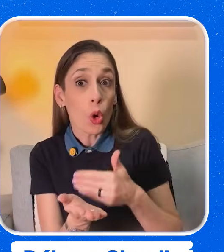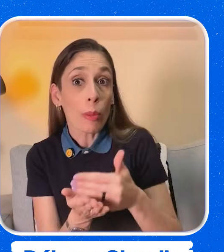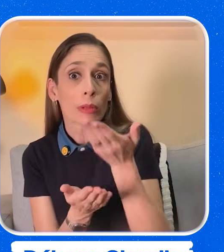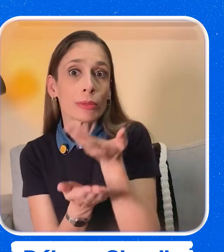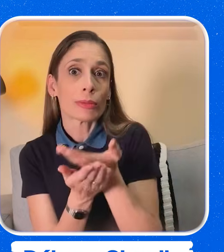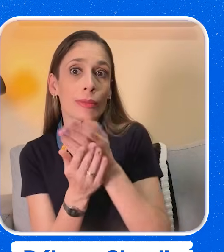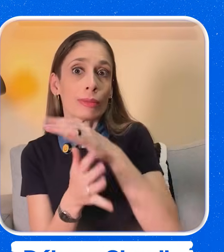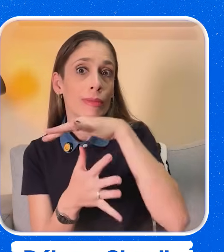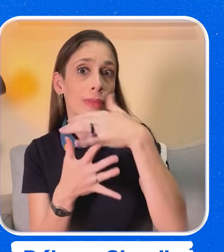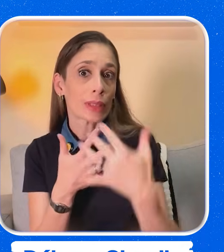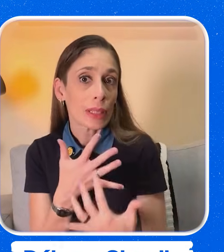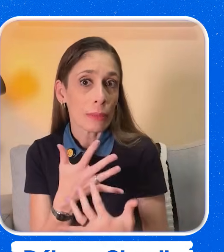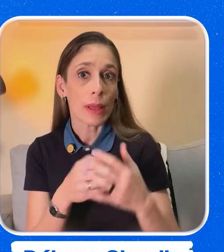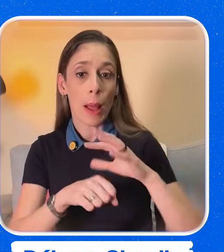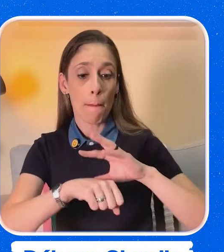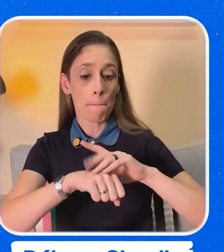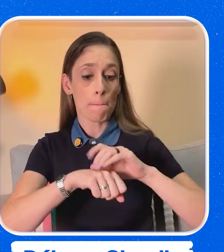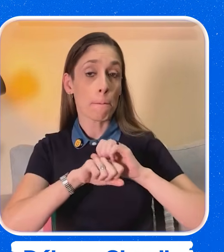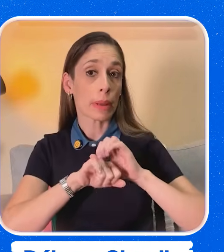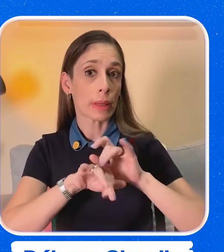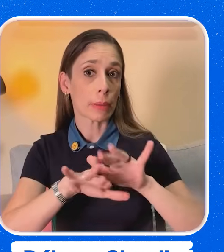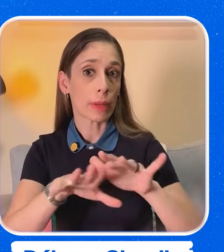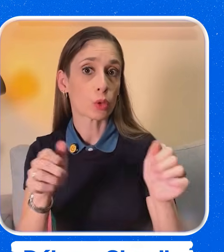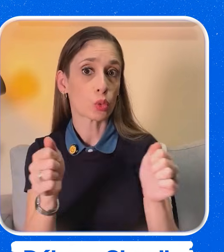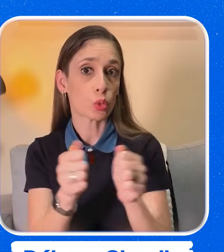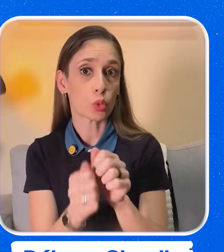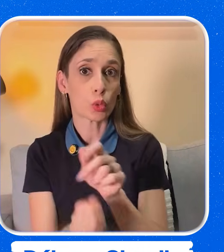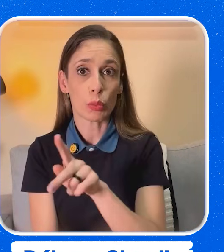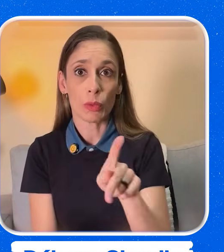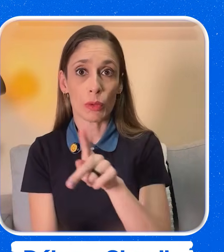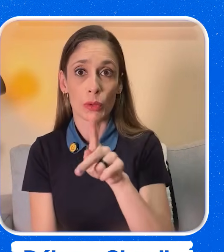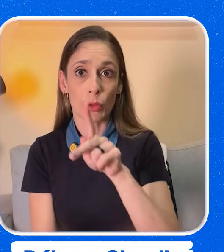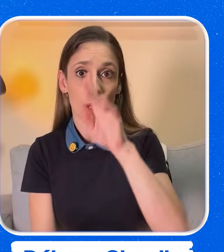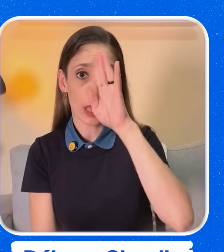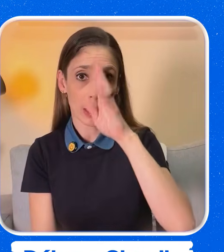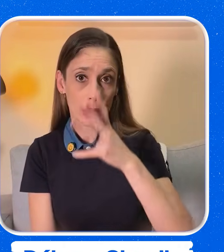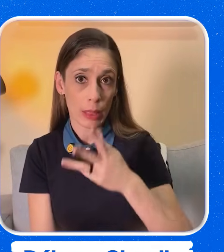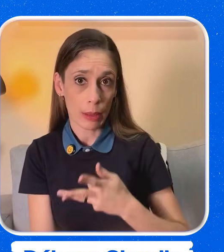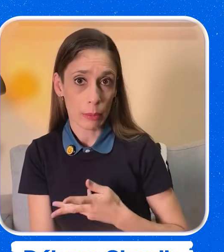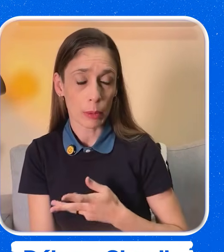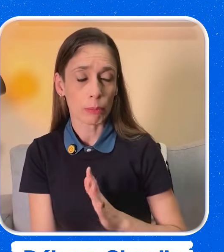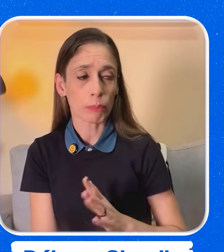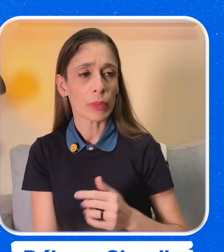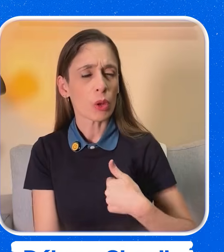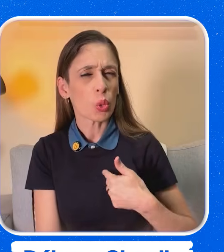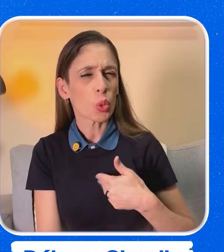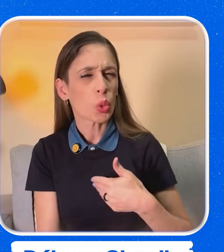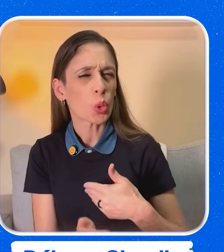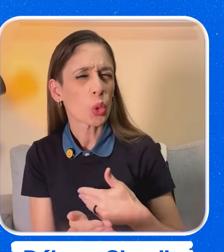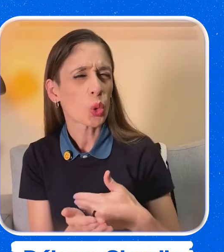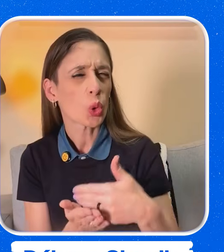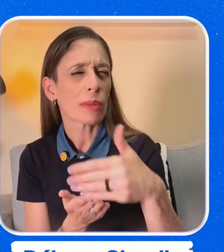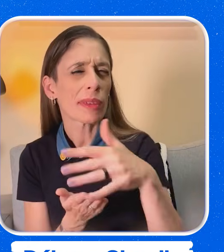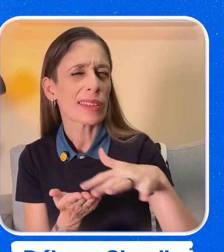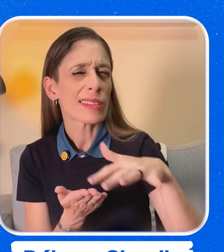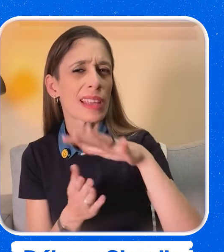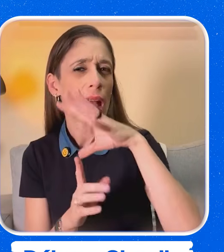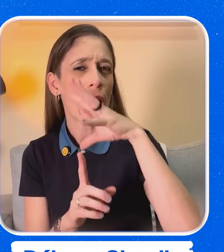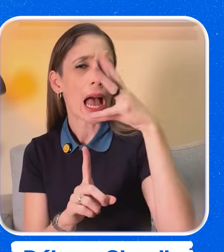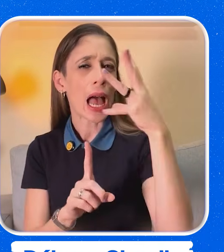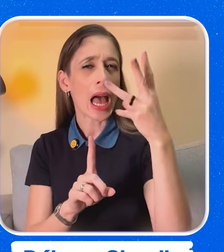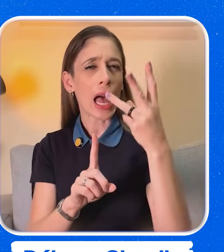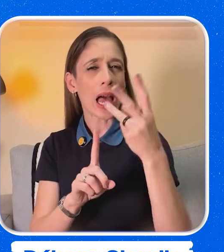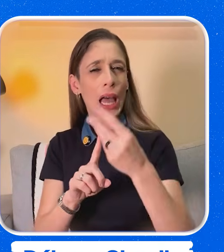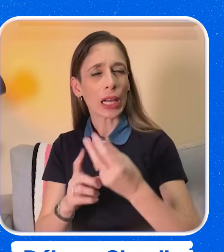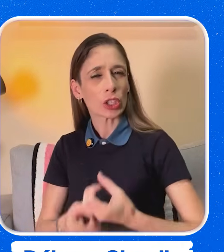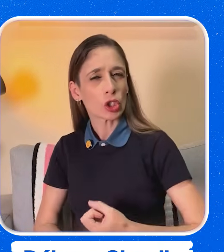Débora, eu comecei a iniciar o meu processo artístico. E dentro desse processo, quando eu comecei a